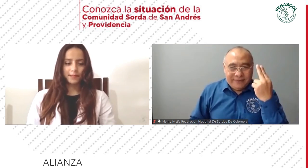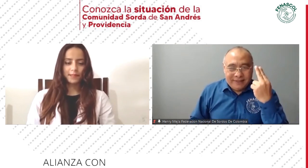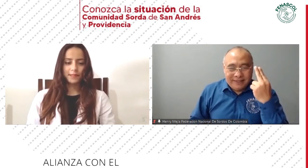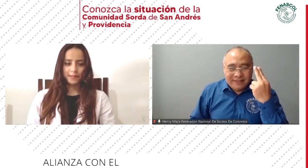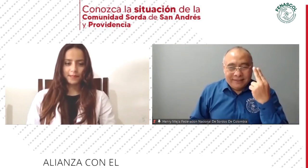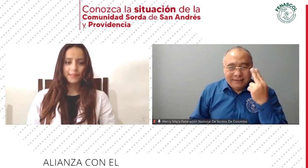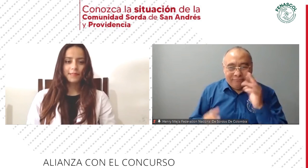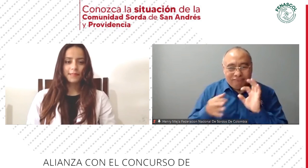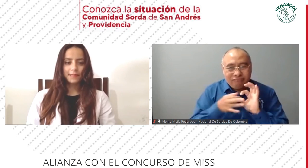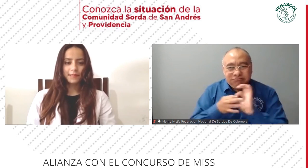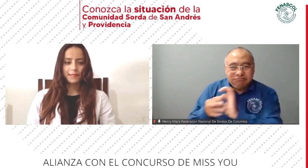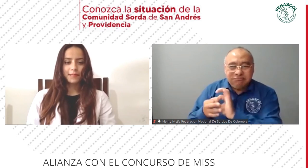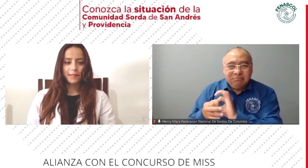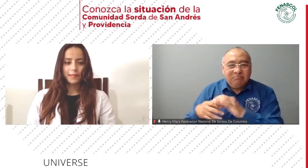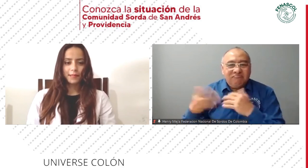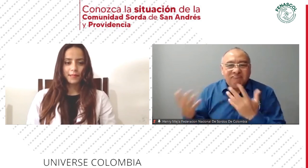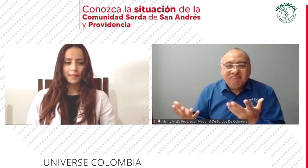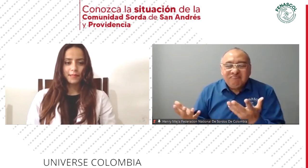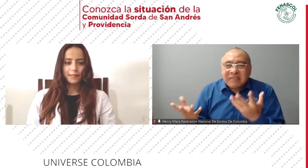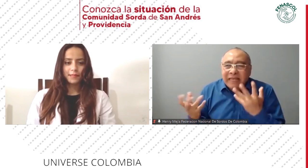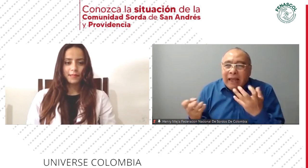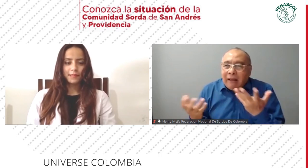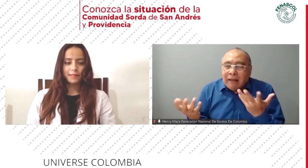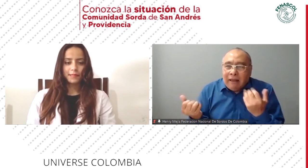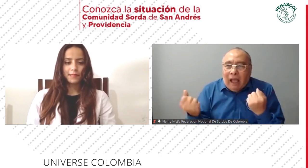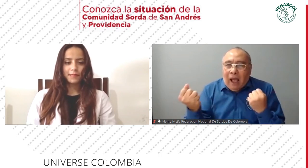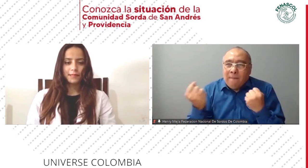con el concurso de miss universe colombia